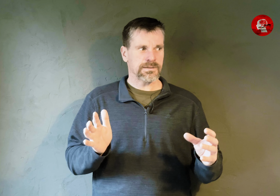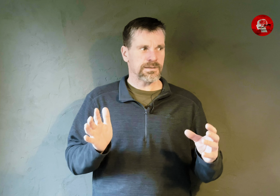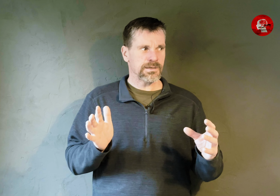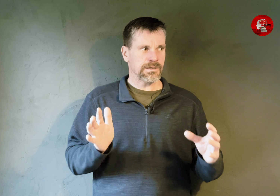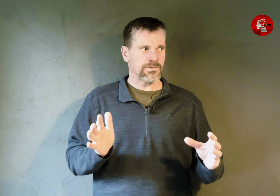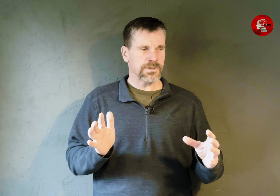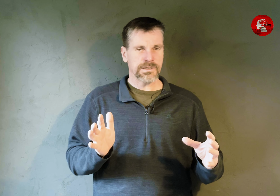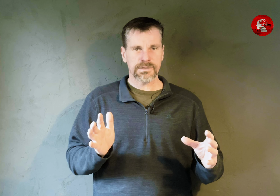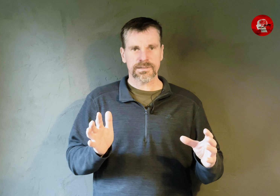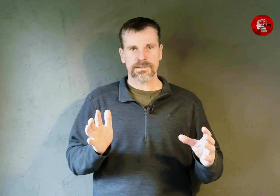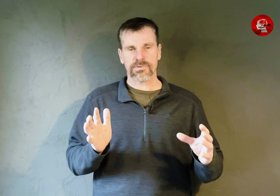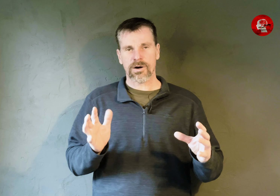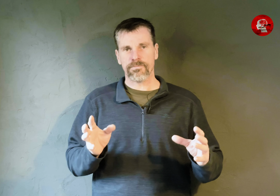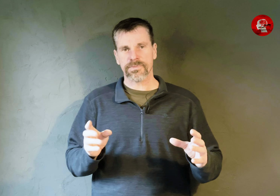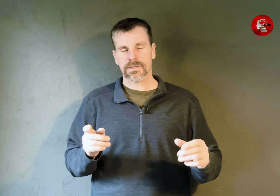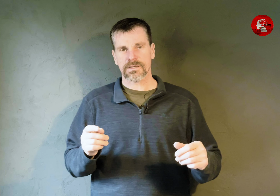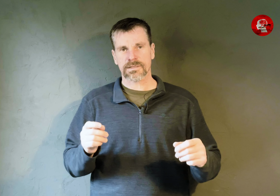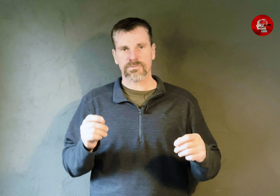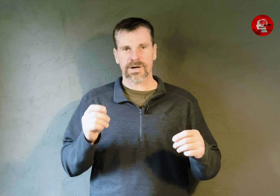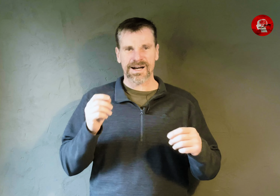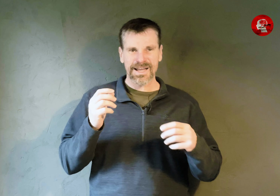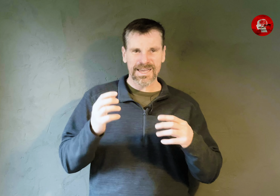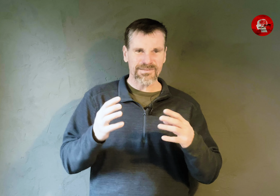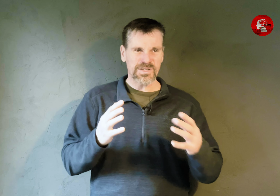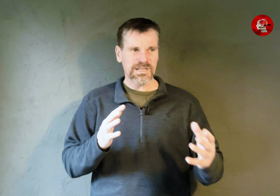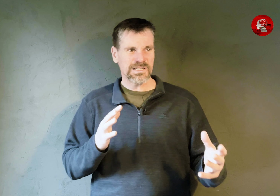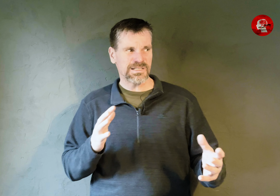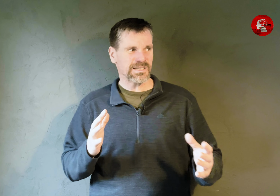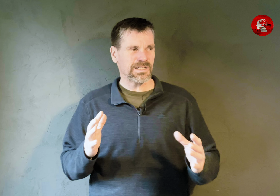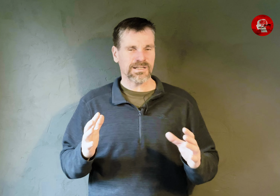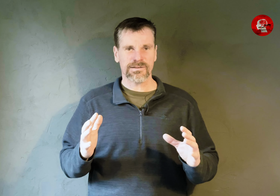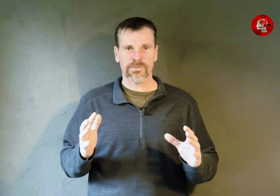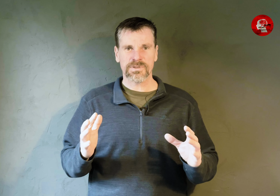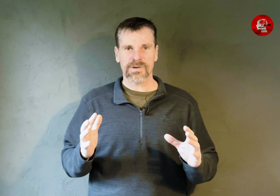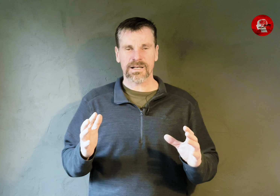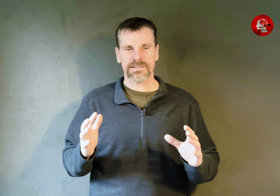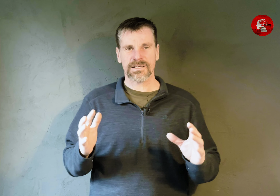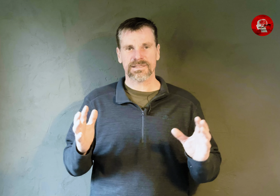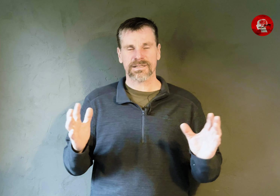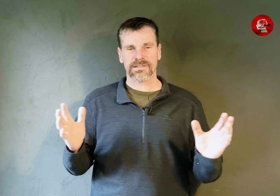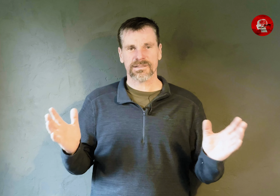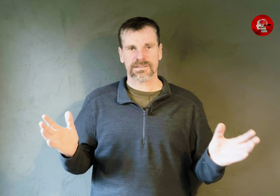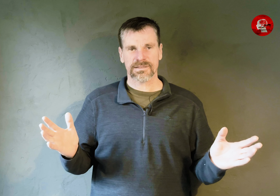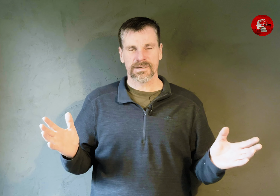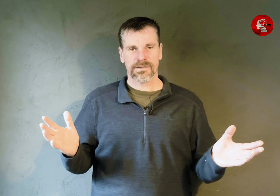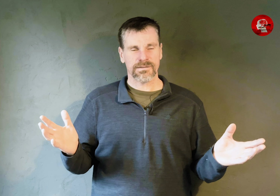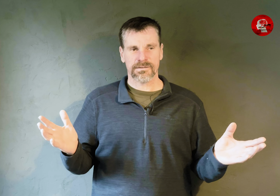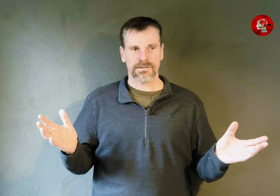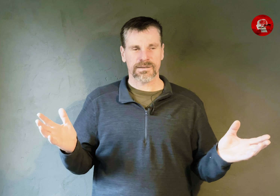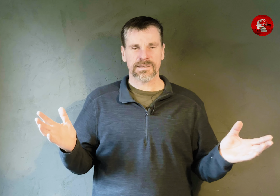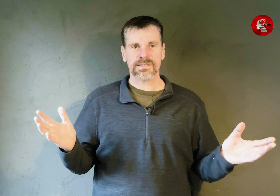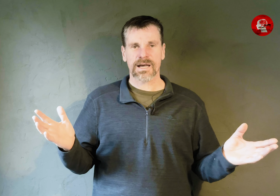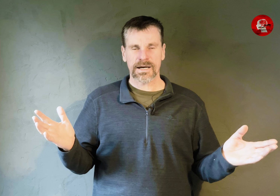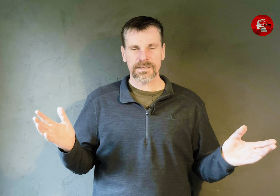ideologien die behaupten es gibt nur ein winkel der optimal ist alles andere ist geht gar nicht